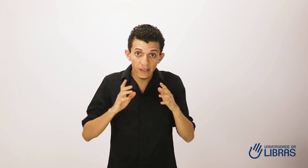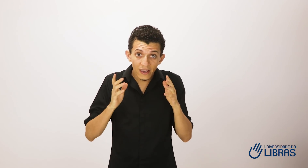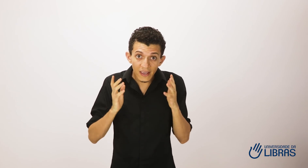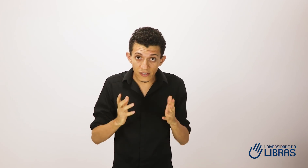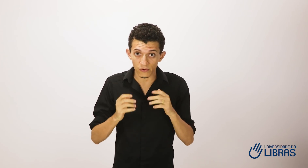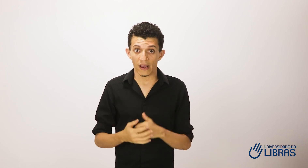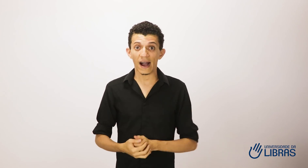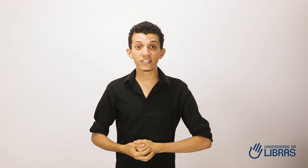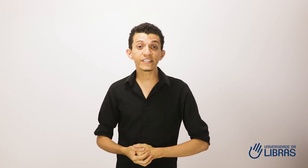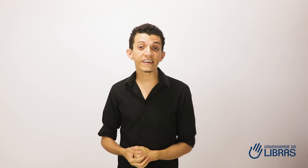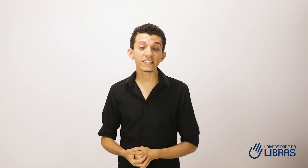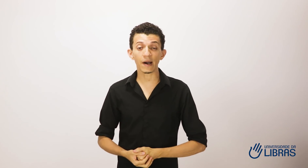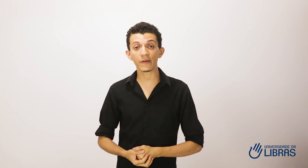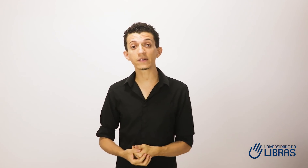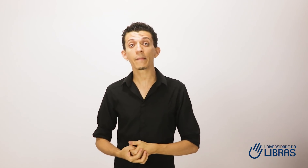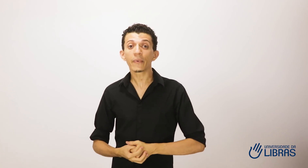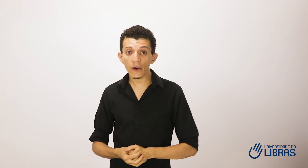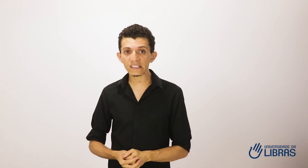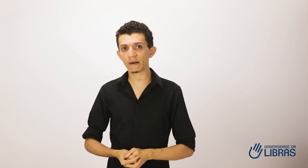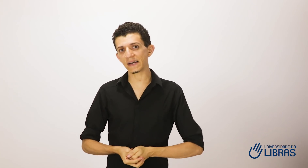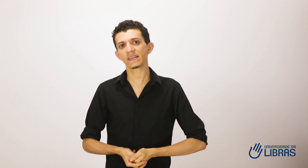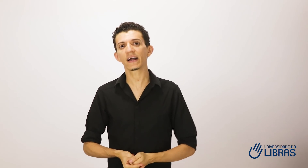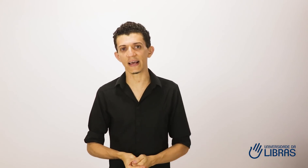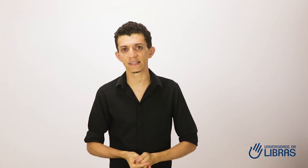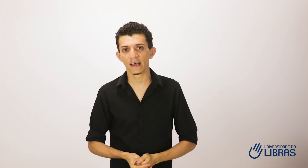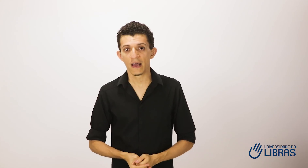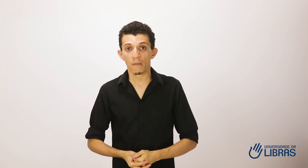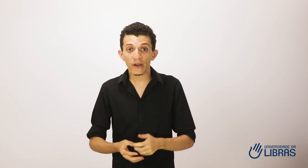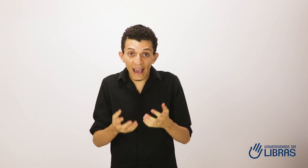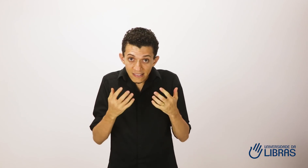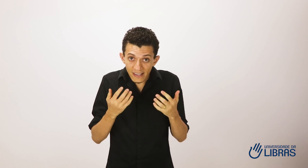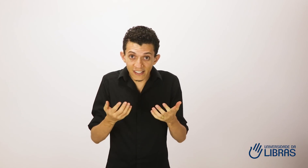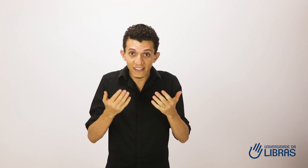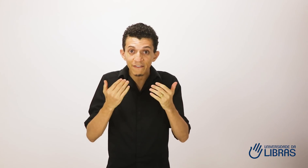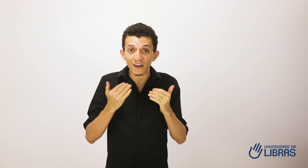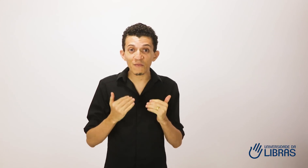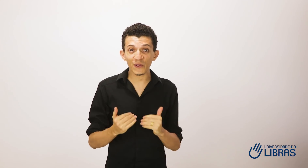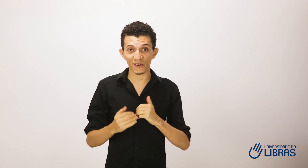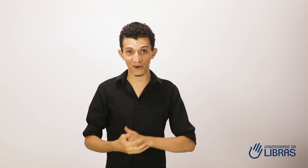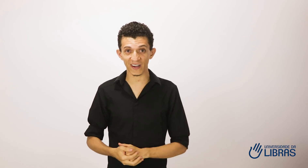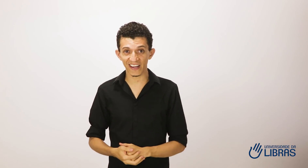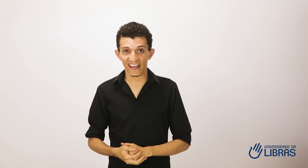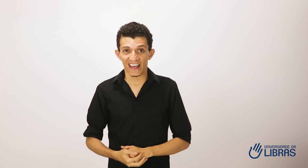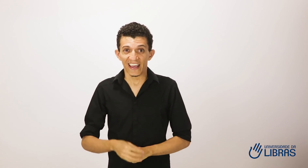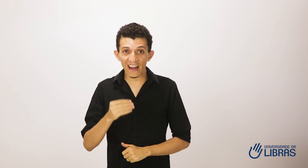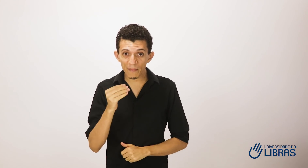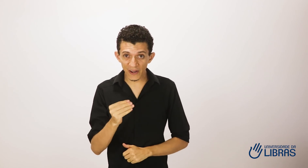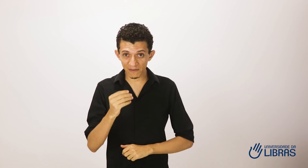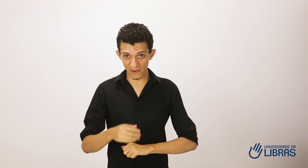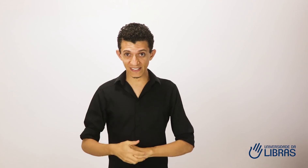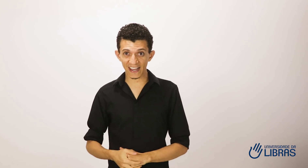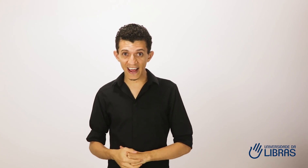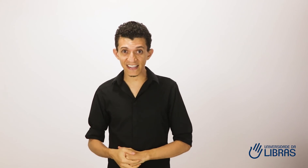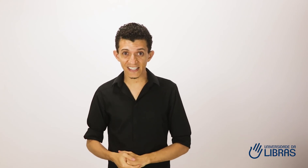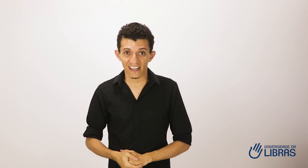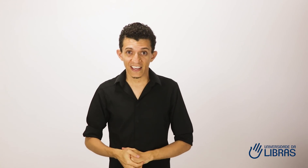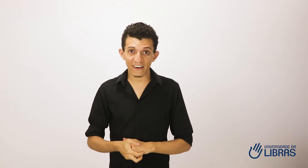que isso a gente vai deixar para a nossa próxima Masterclass, porque essa aqui já está ficando muito longa. E na próxima Masterclass, que vai